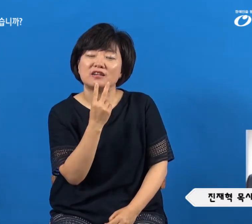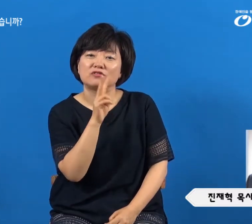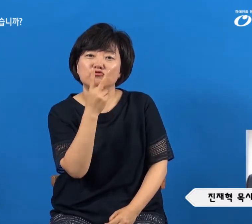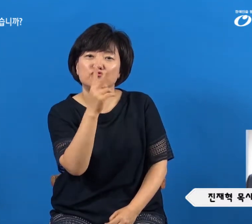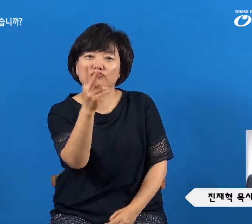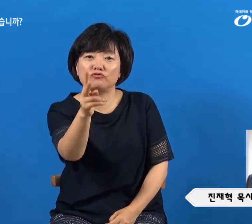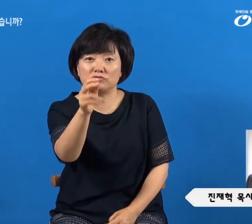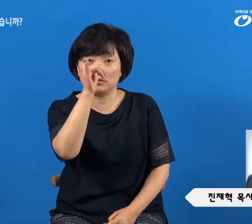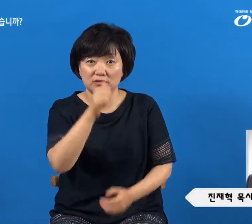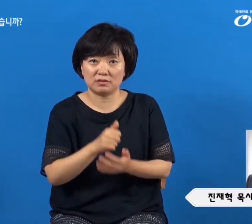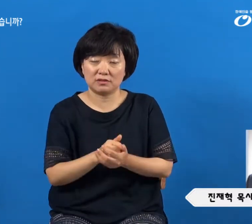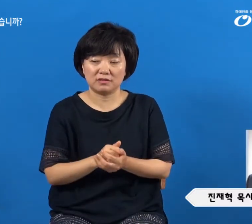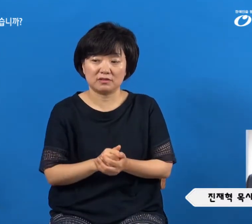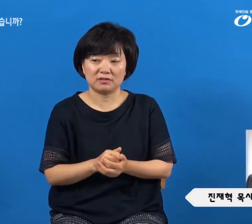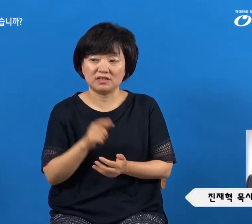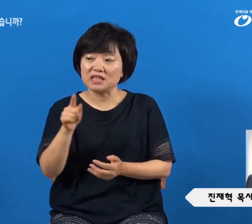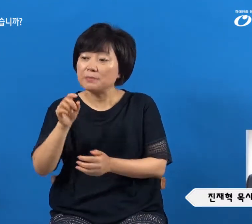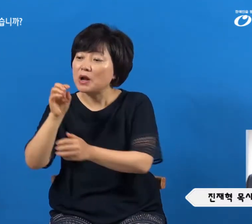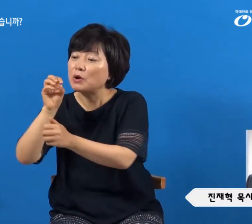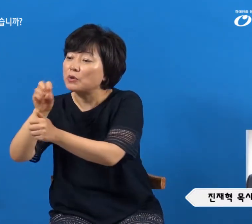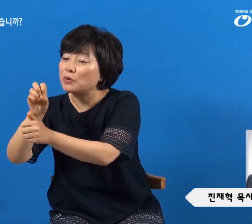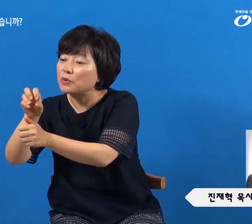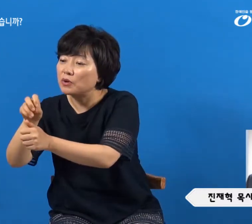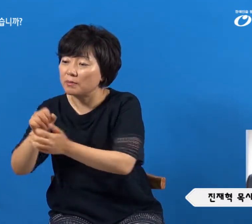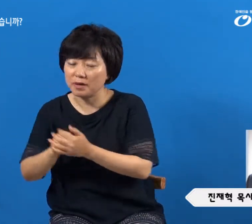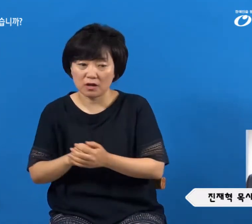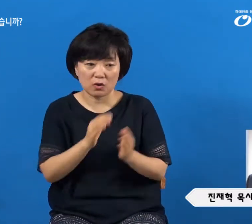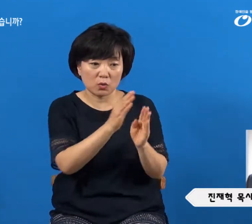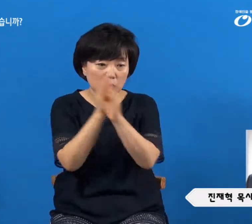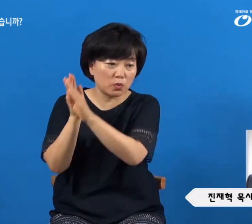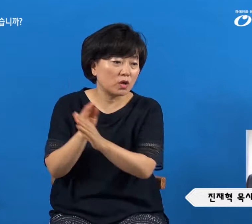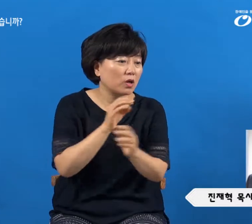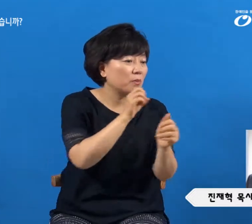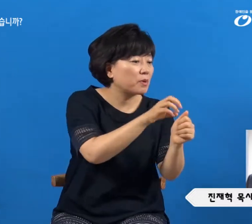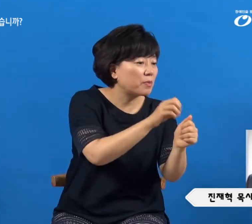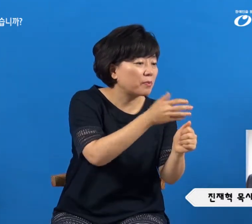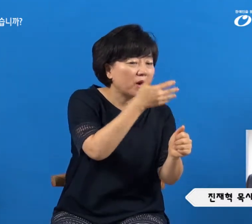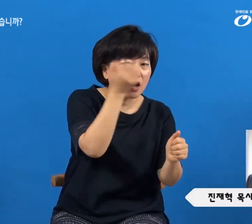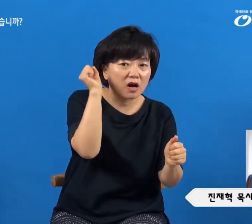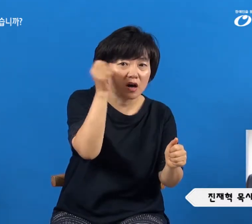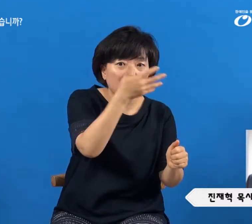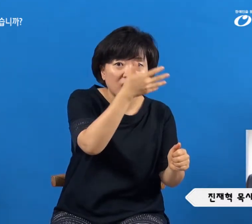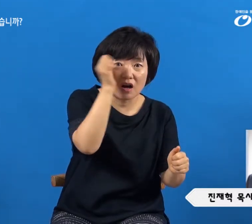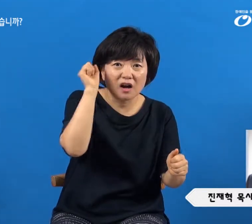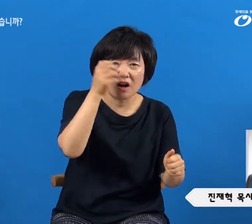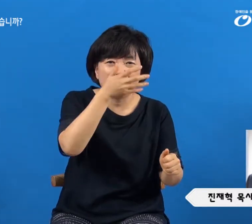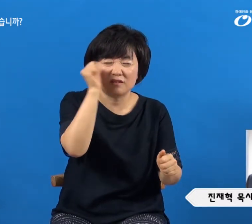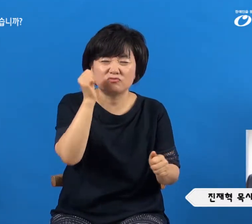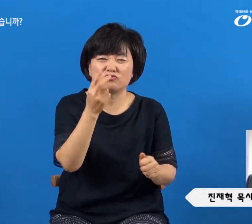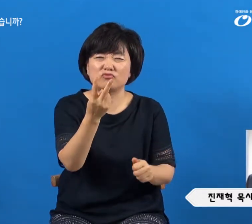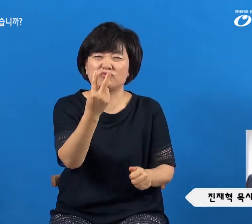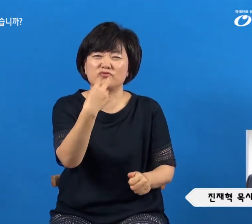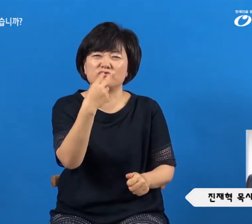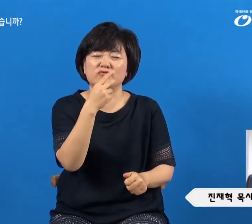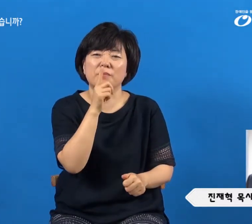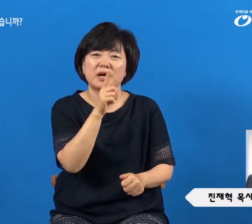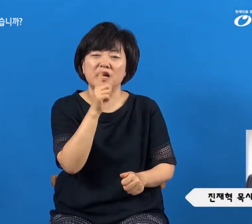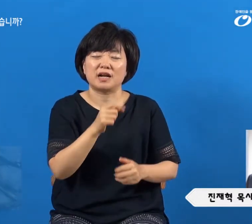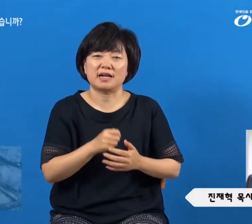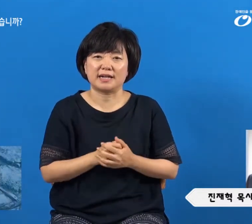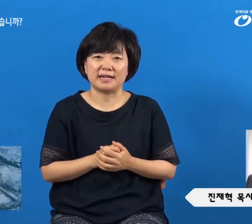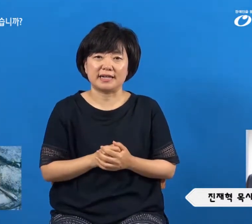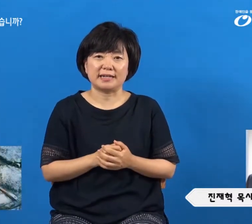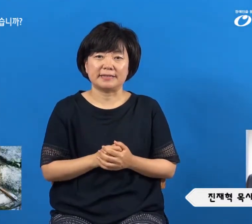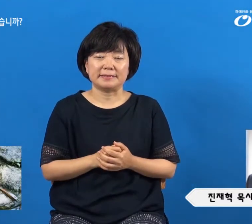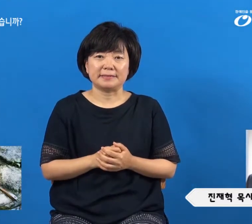한다고. 이쪽에는 이렇게 이야기합니다. 저쪽에는 저렇게 이야기합니다. 두 가지 예를 들어 성경은